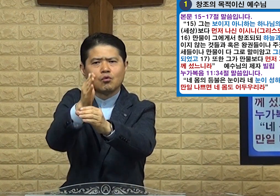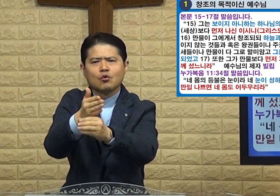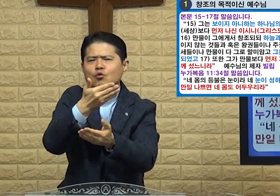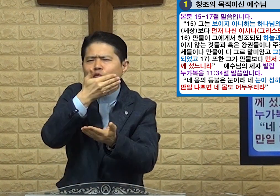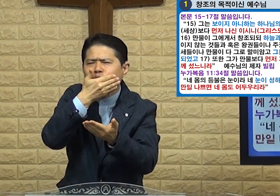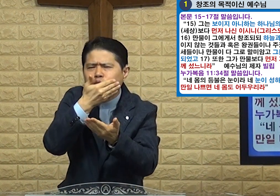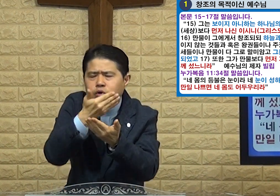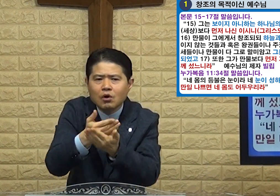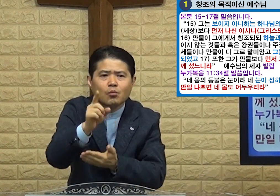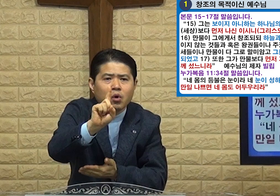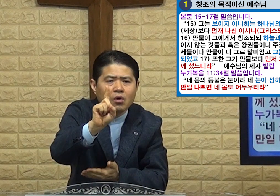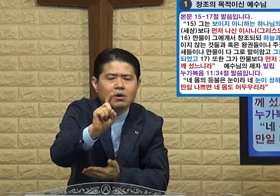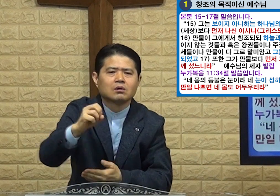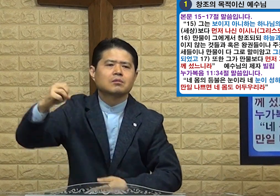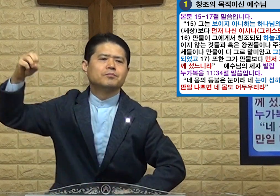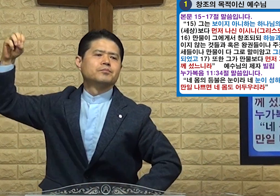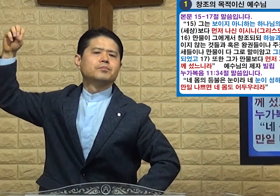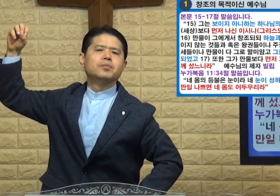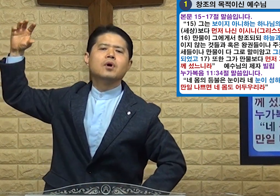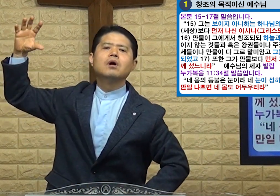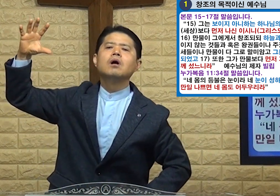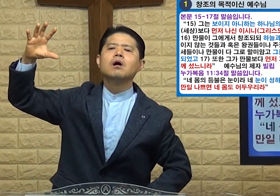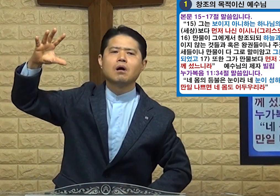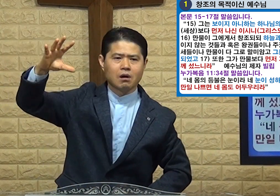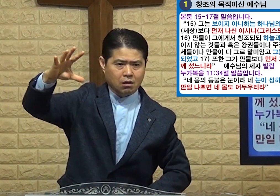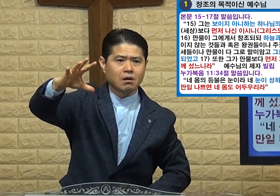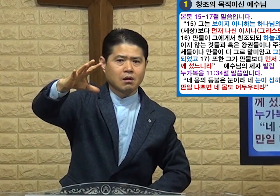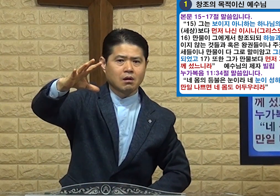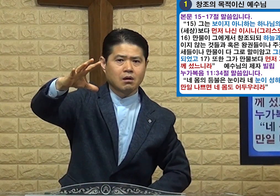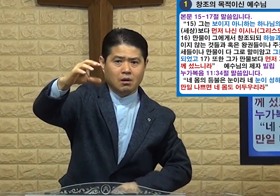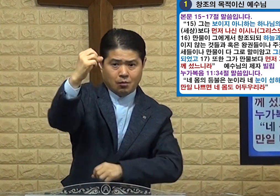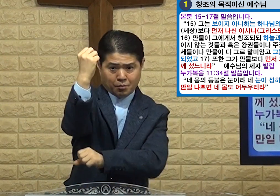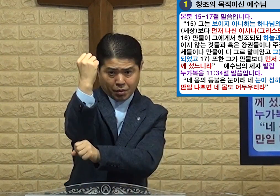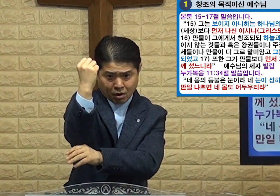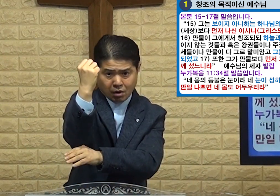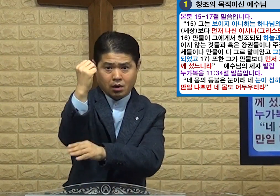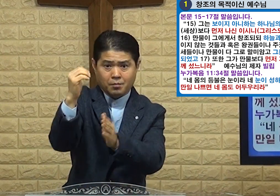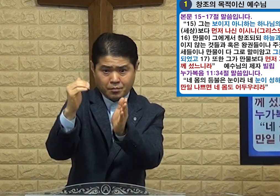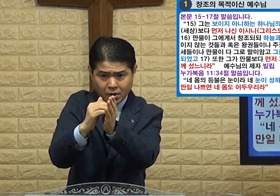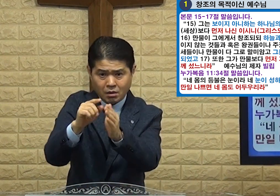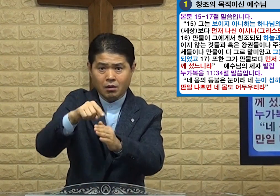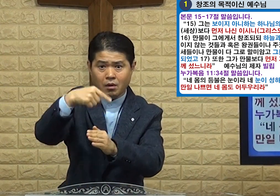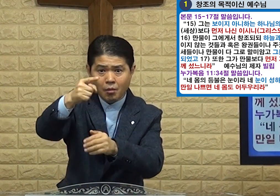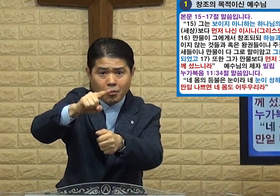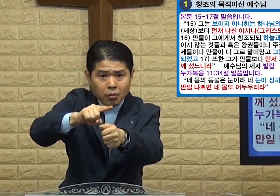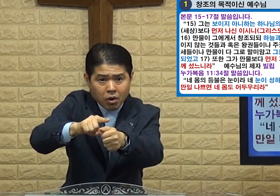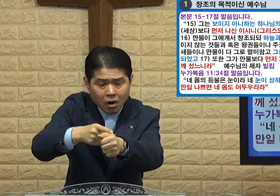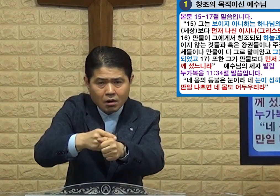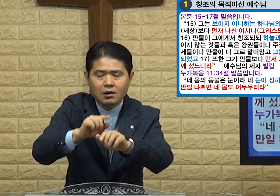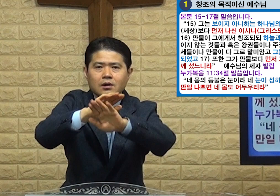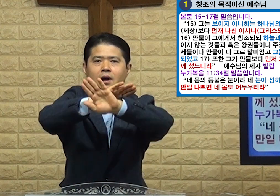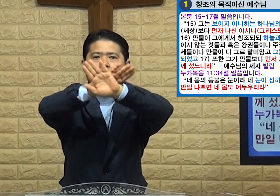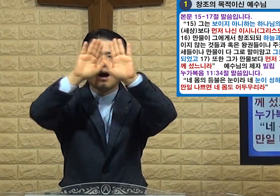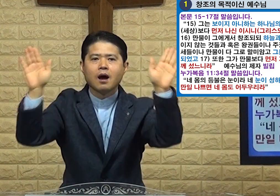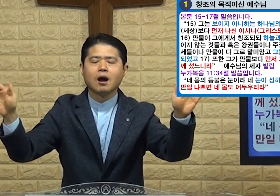하나님이 천지를 창조하셨고 가장 중요한 것은 이 빛을 먼저 만들었습니다. 그